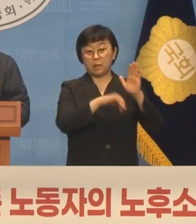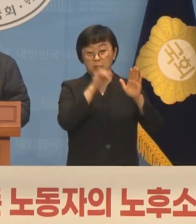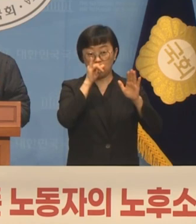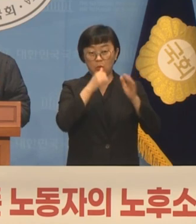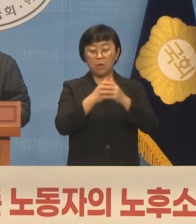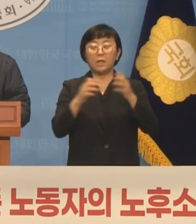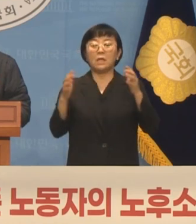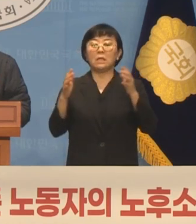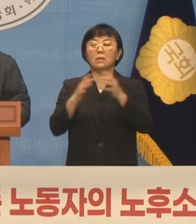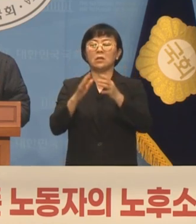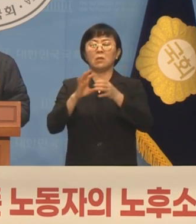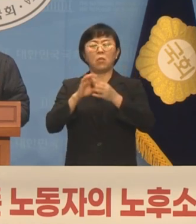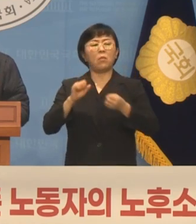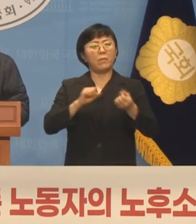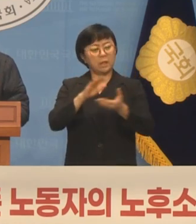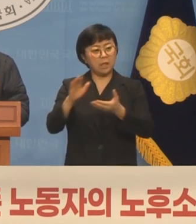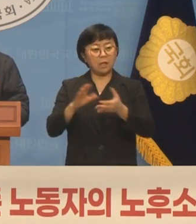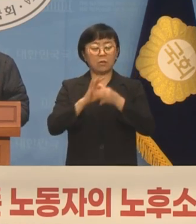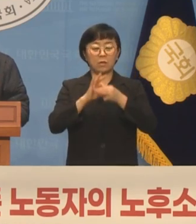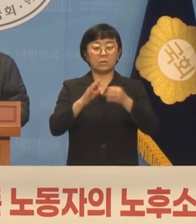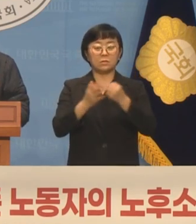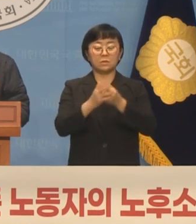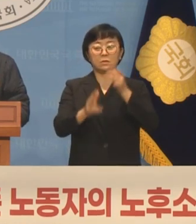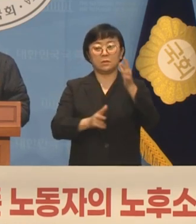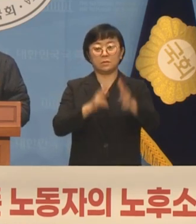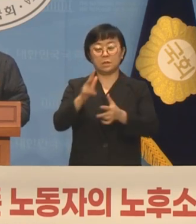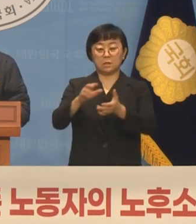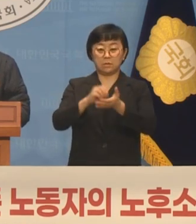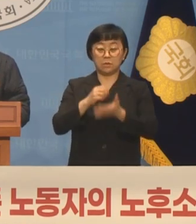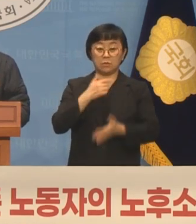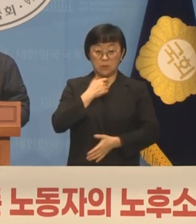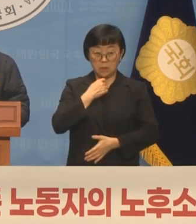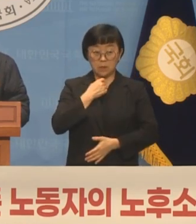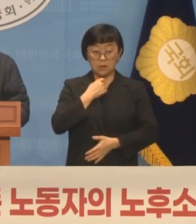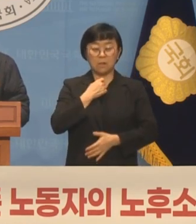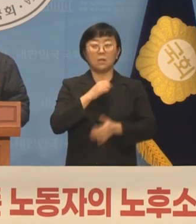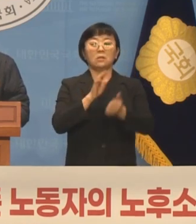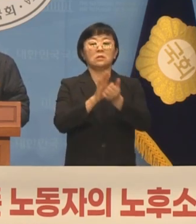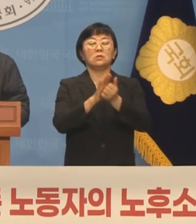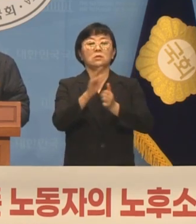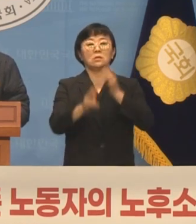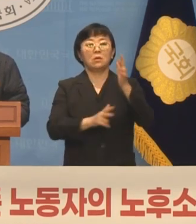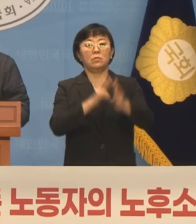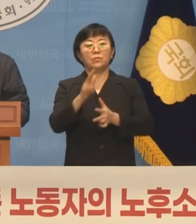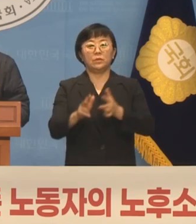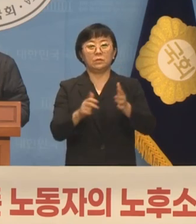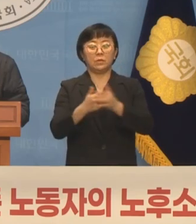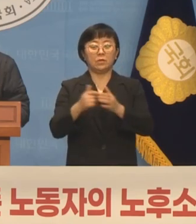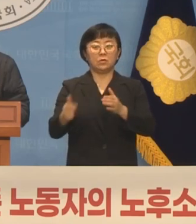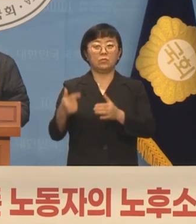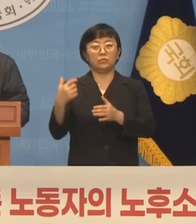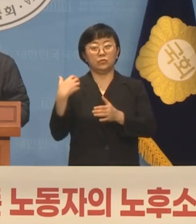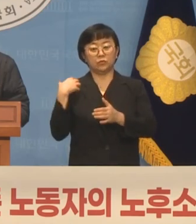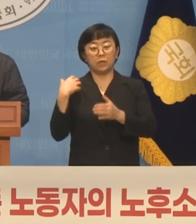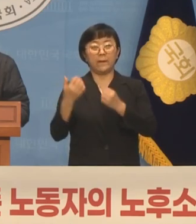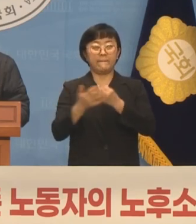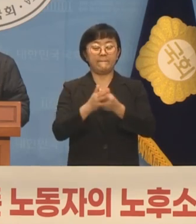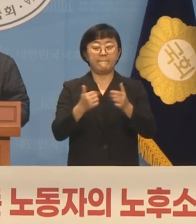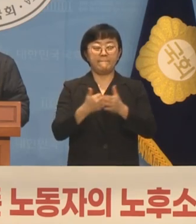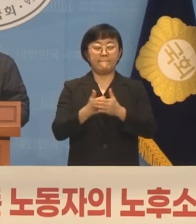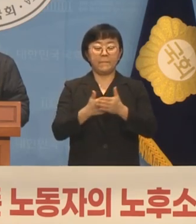플랫폼 종사자들이 사업장 가입자로 희망을 하고 보험료 지원 사업을 병행하여 부담 완화를 요구하는 것으로